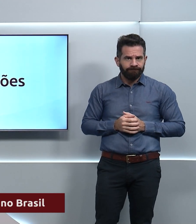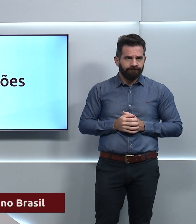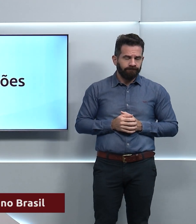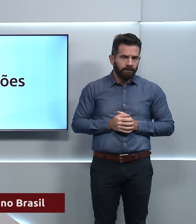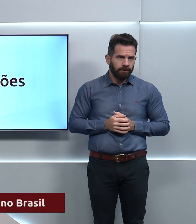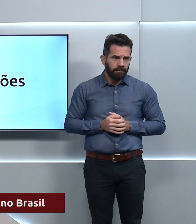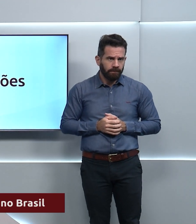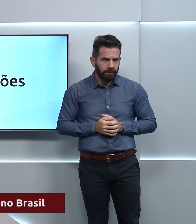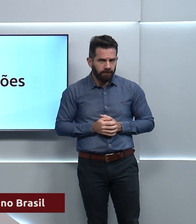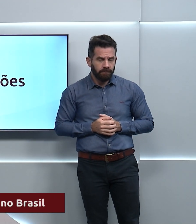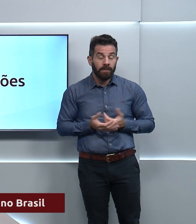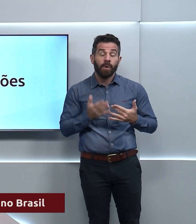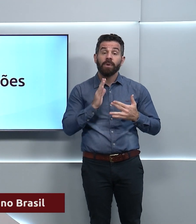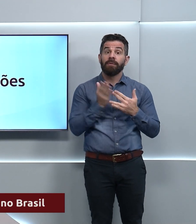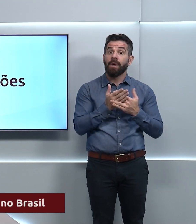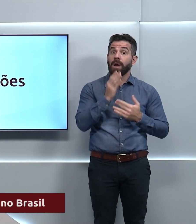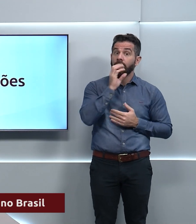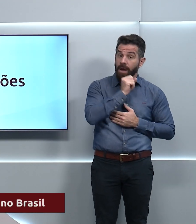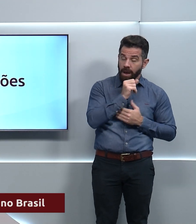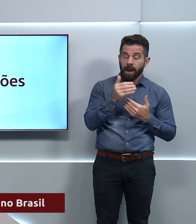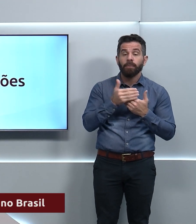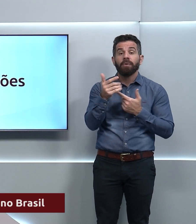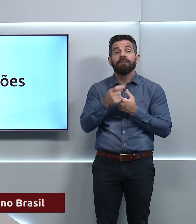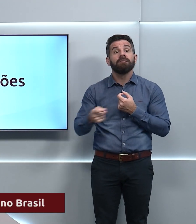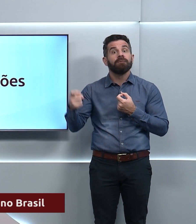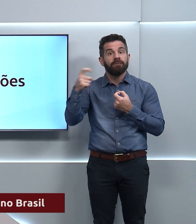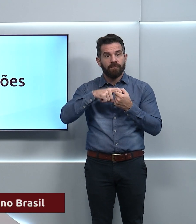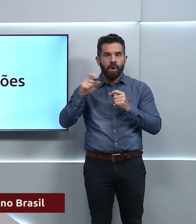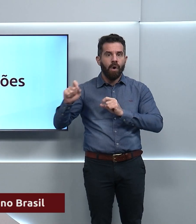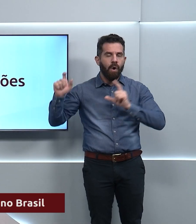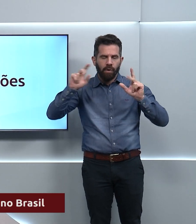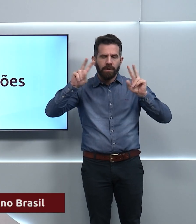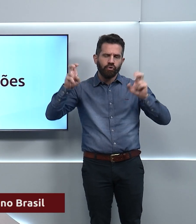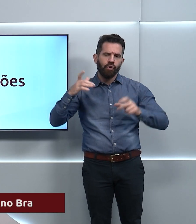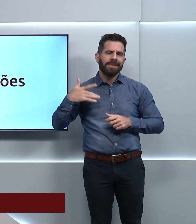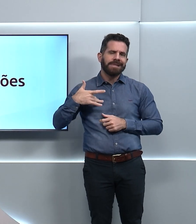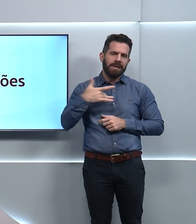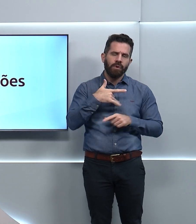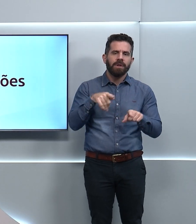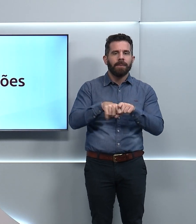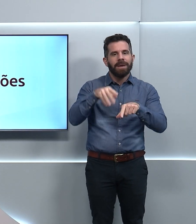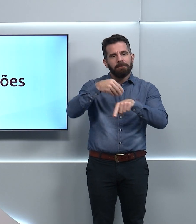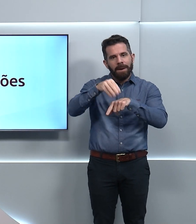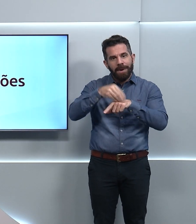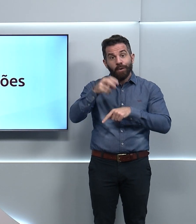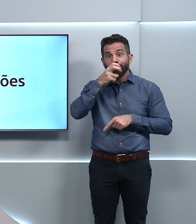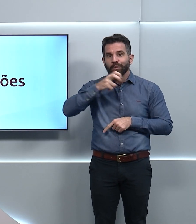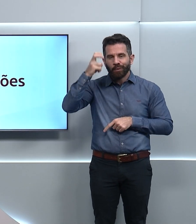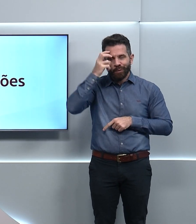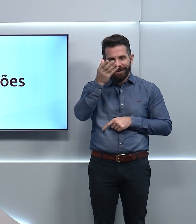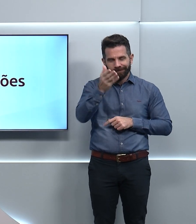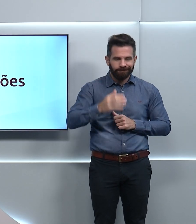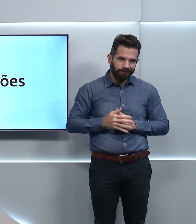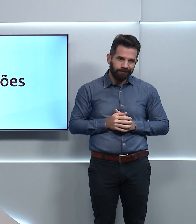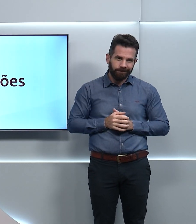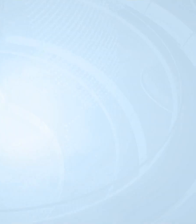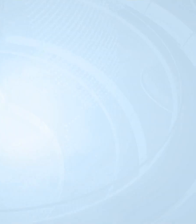Bom, agora a gente vai para um rápido intervalo e volta com informações sobre saúde e também dicas culturais para o seu final de semana.